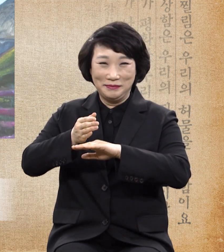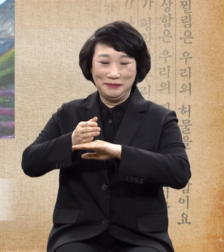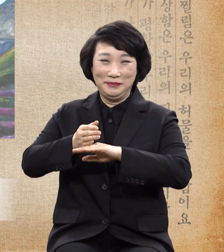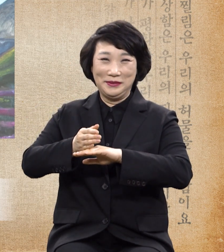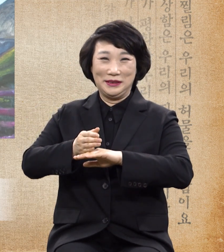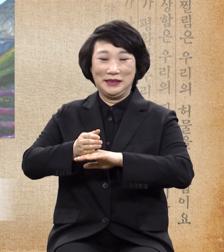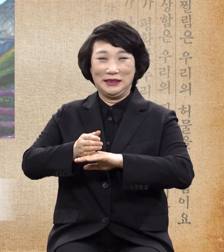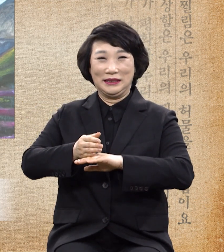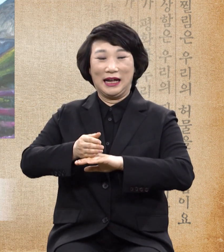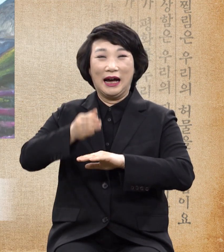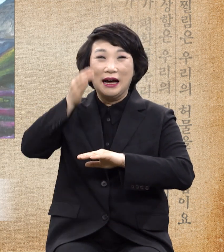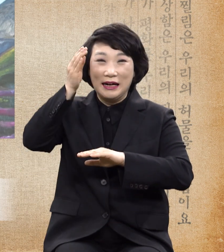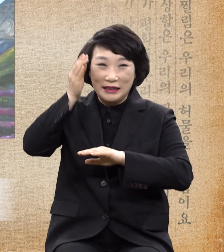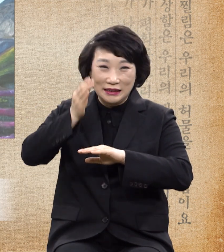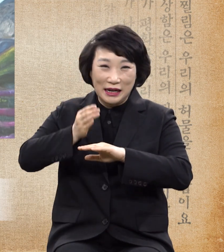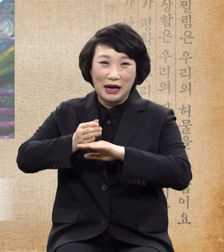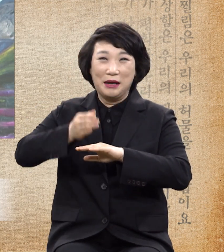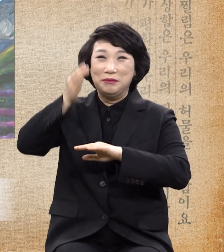감사합니다